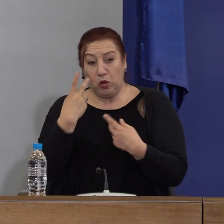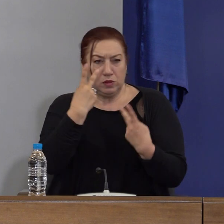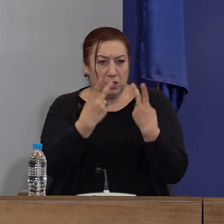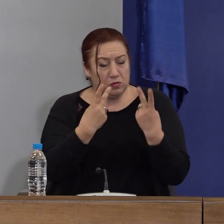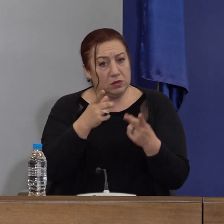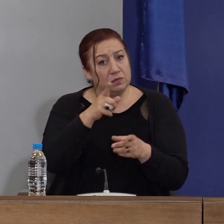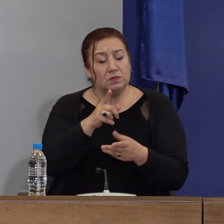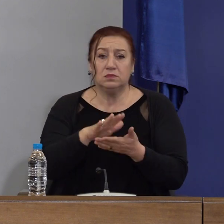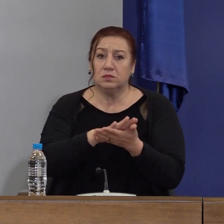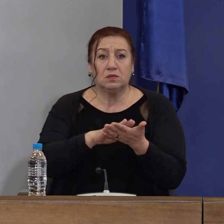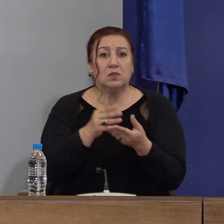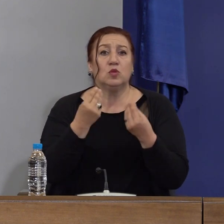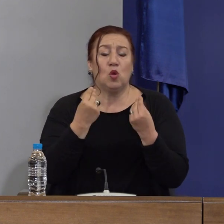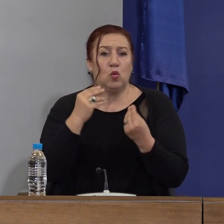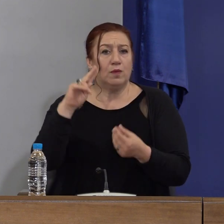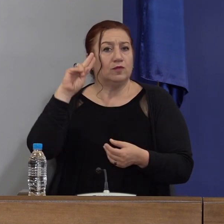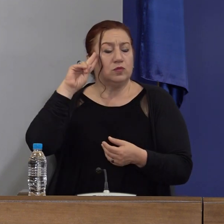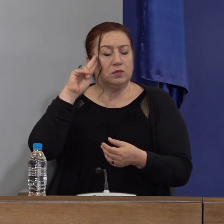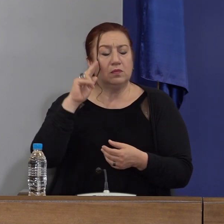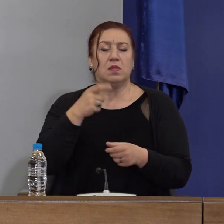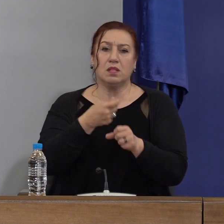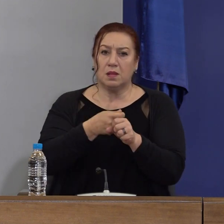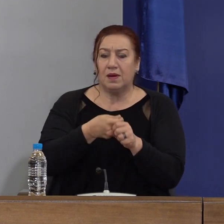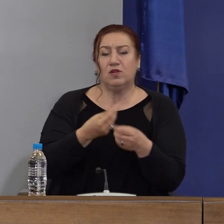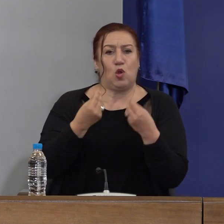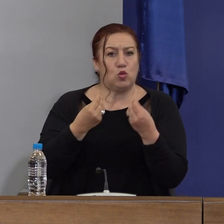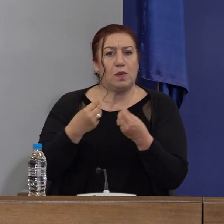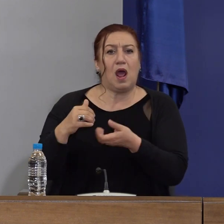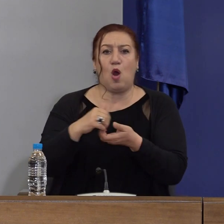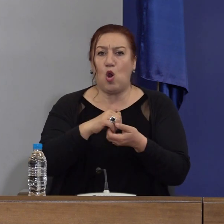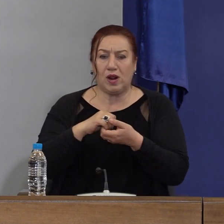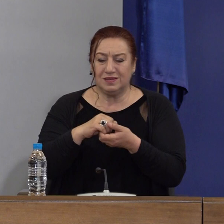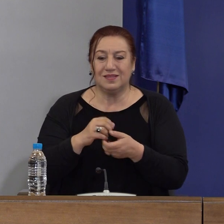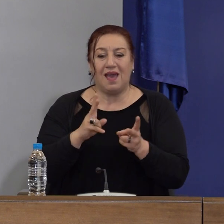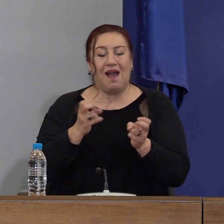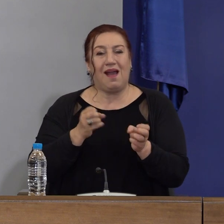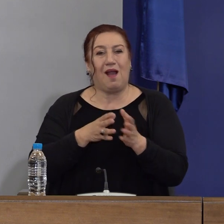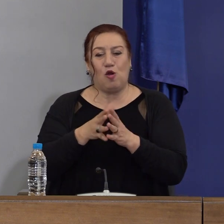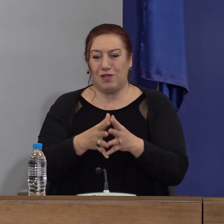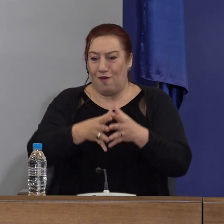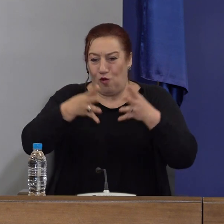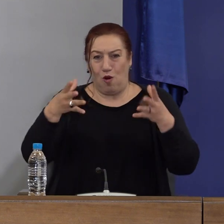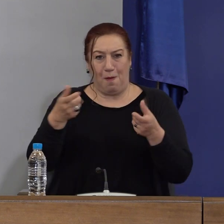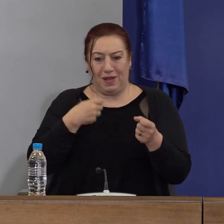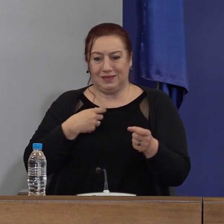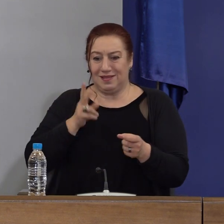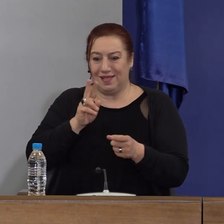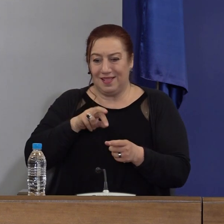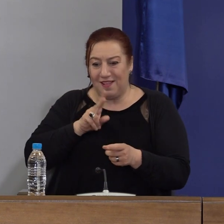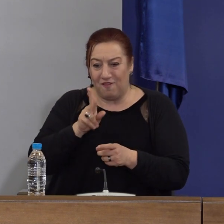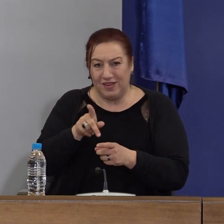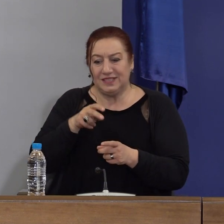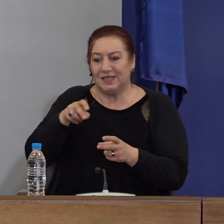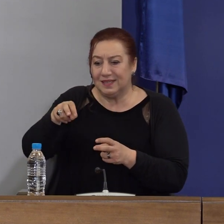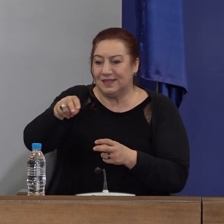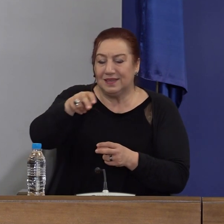се справят много добре с оглед организацията на движението и въобще вътре поведението на